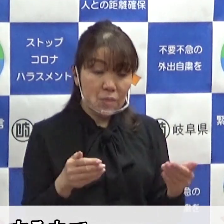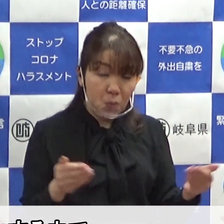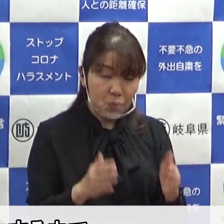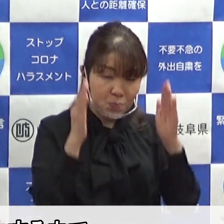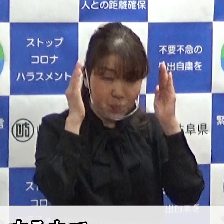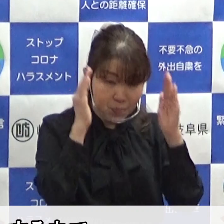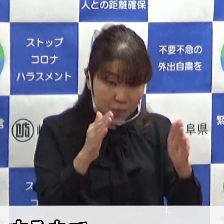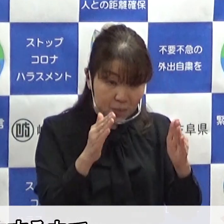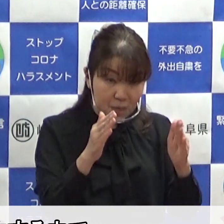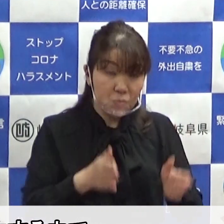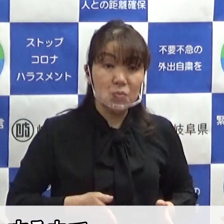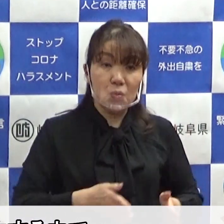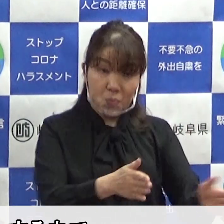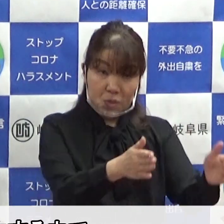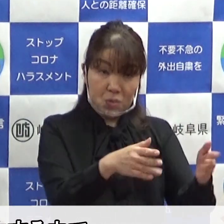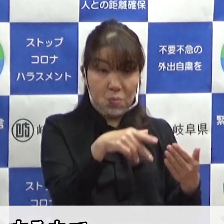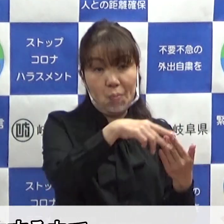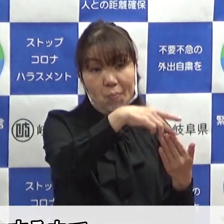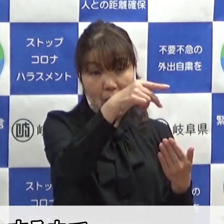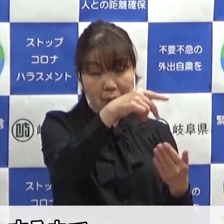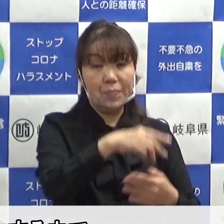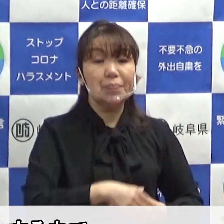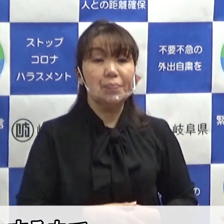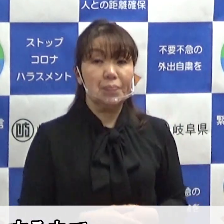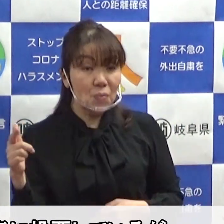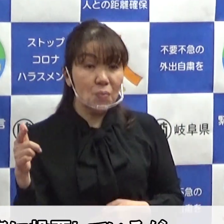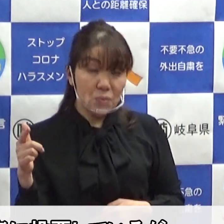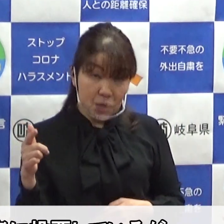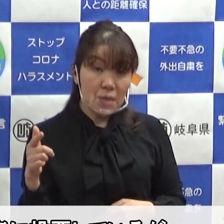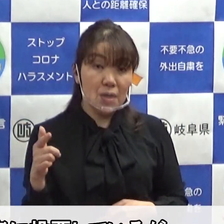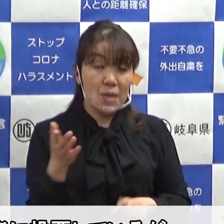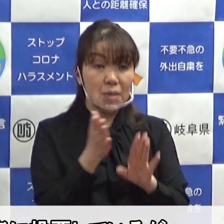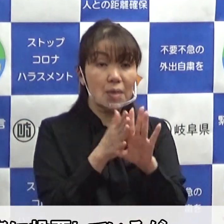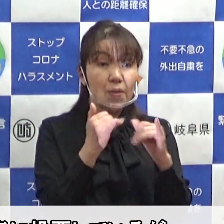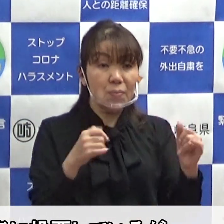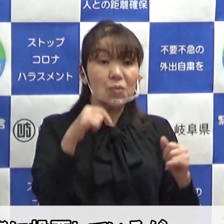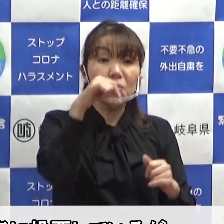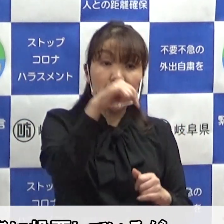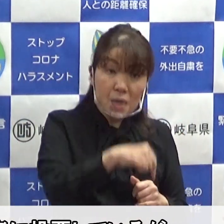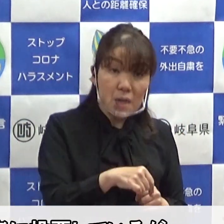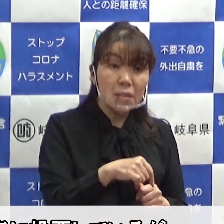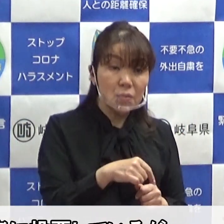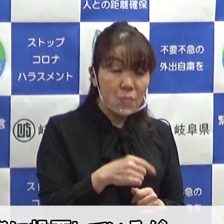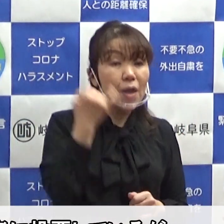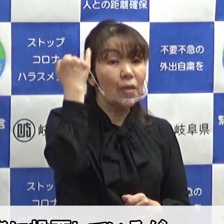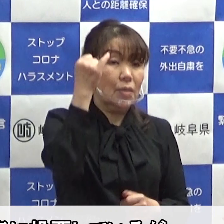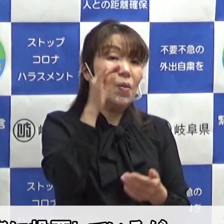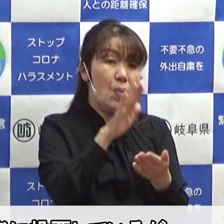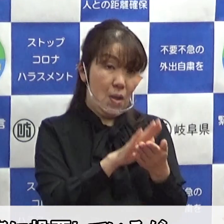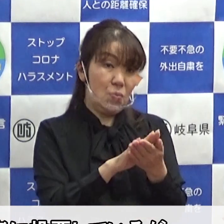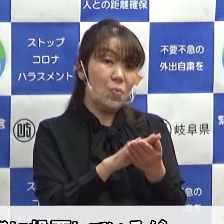するという道を選んだということであります。県民の皆さんの中にいろんな意見があるということですから、